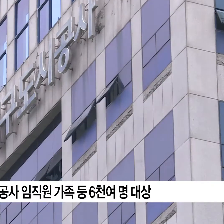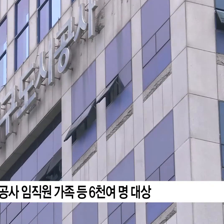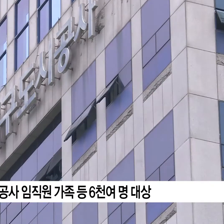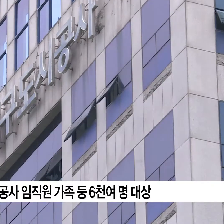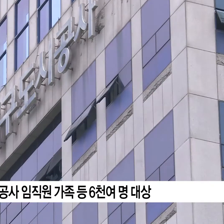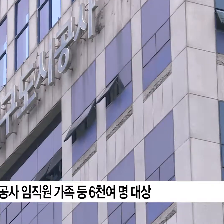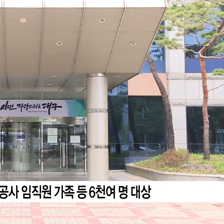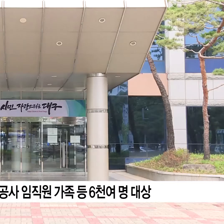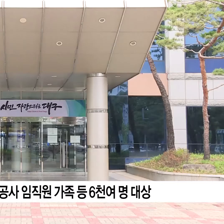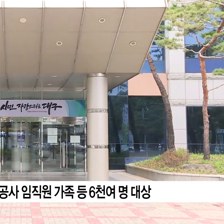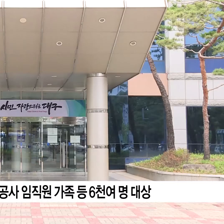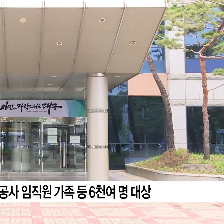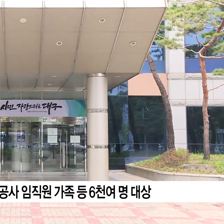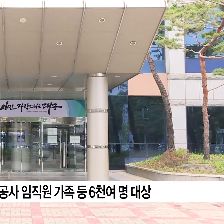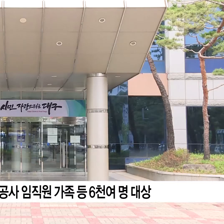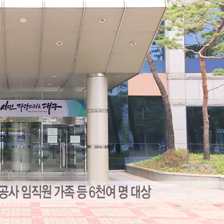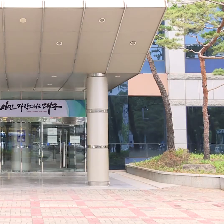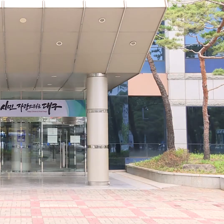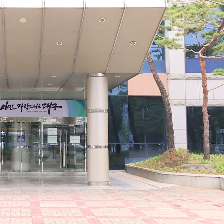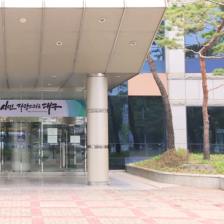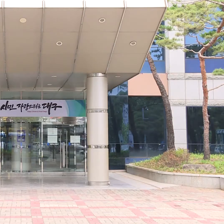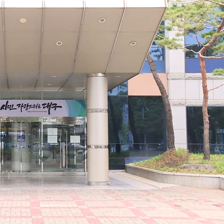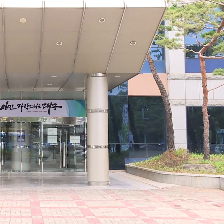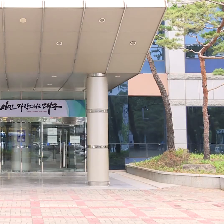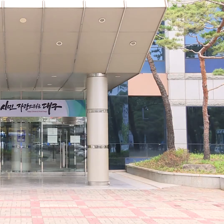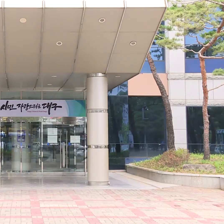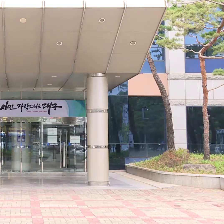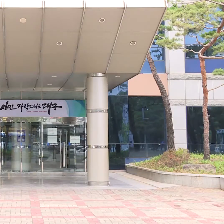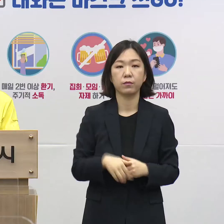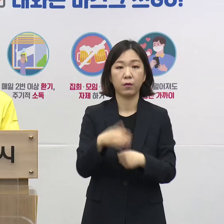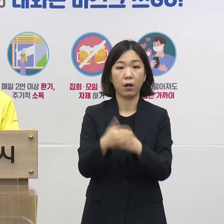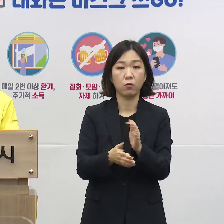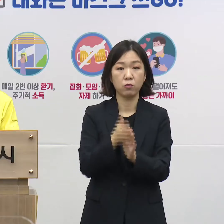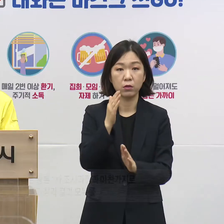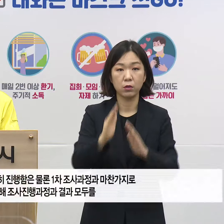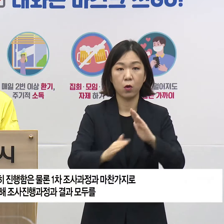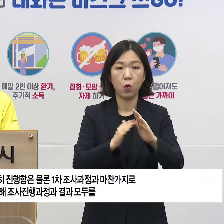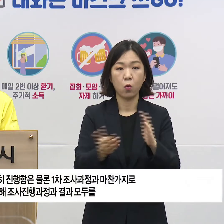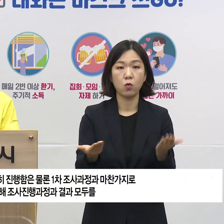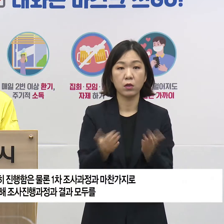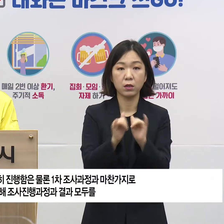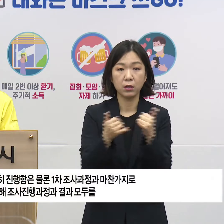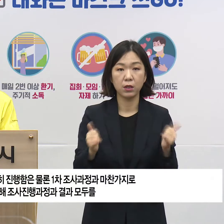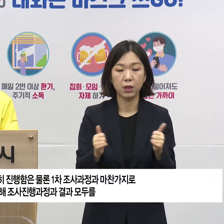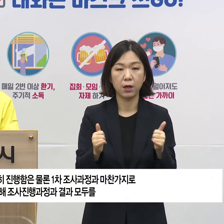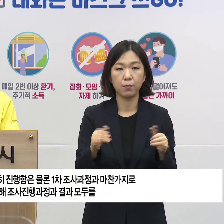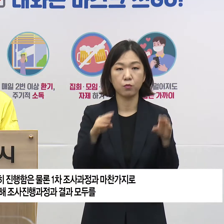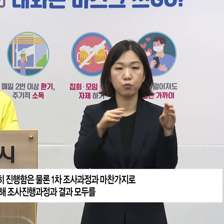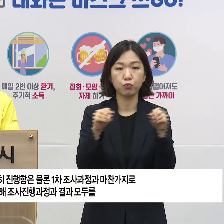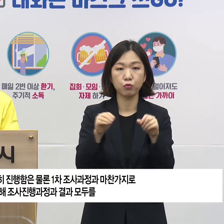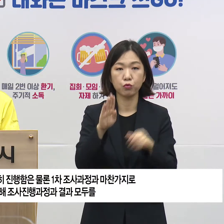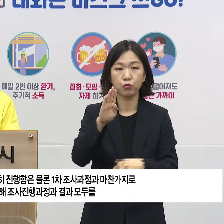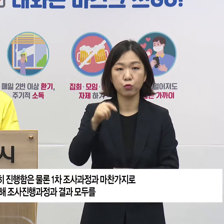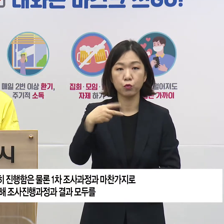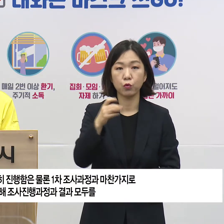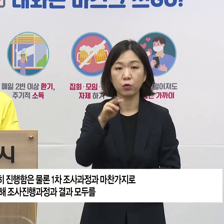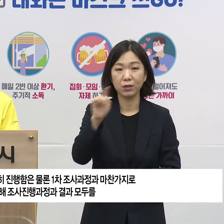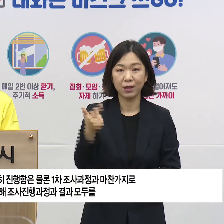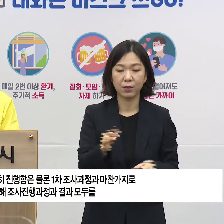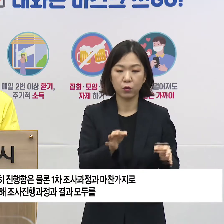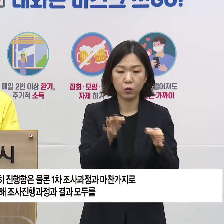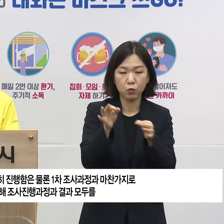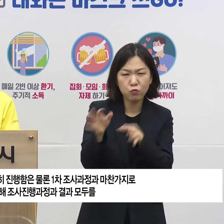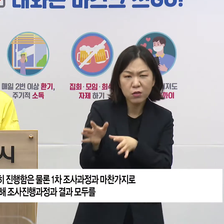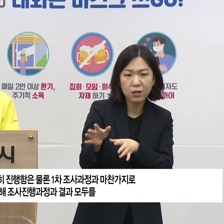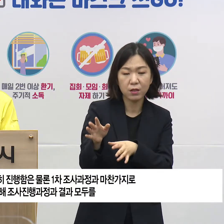등 6,248명 정도로 예상됩니다. 공직자 부동산 투기 의혹 2차 조사를 최대한 신속히